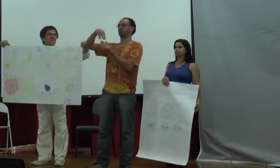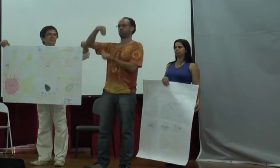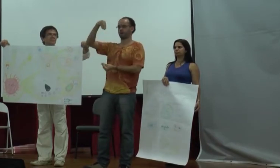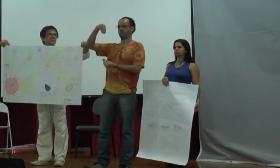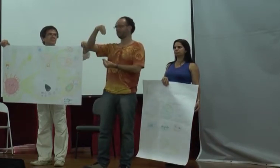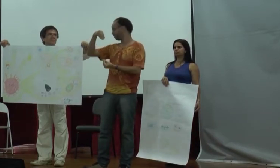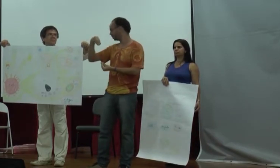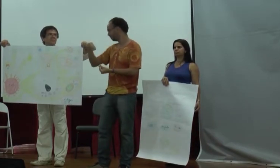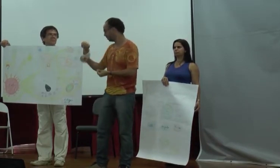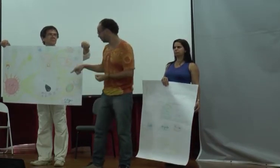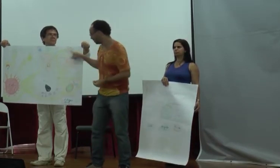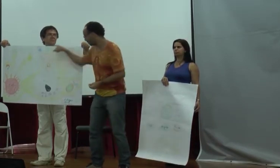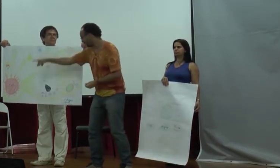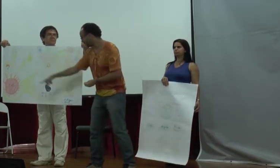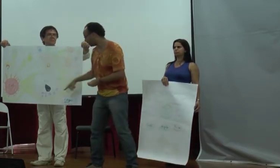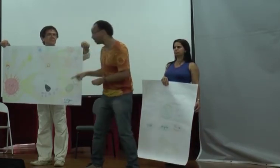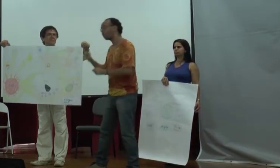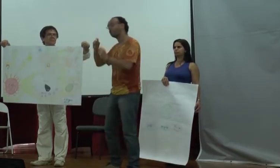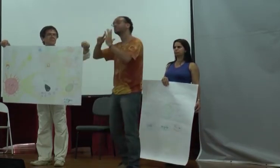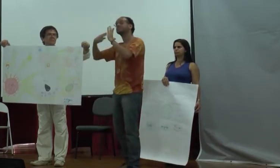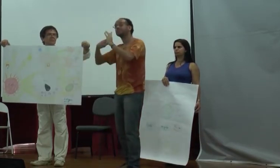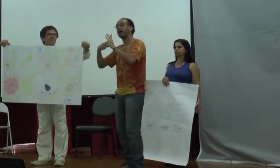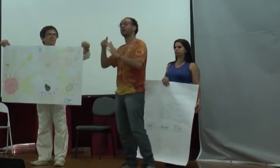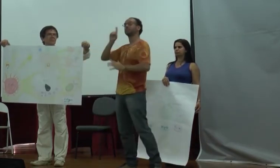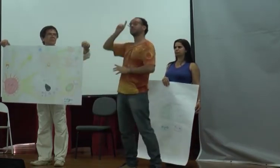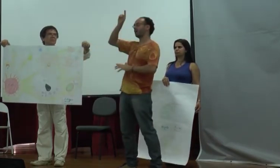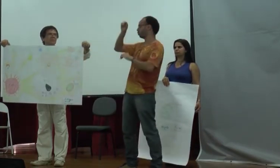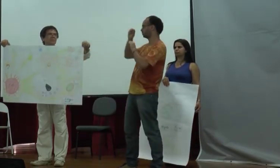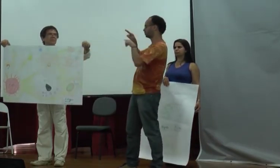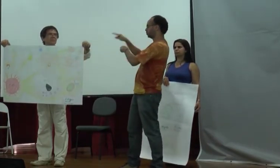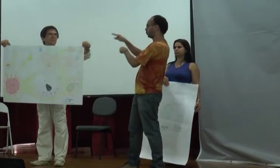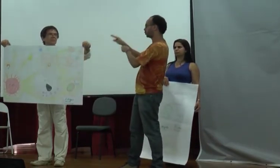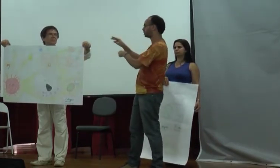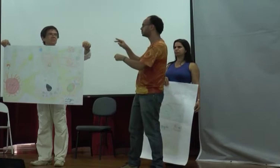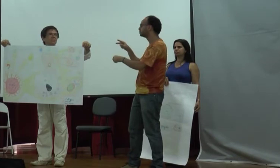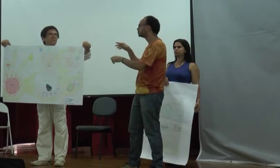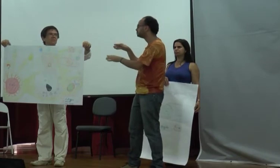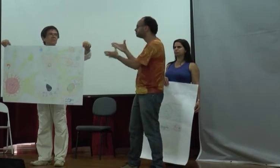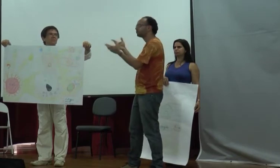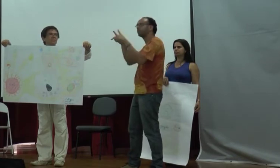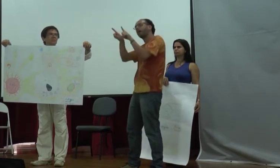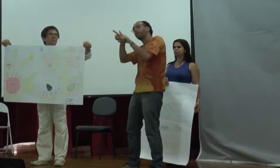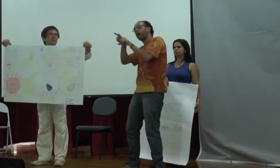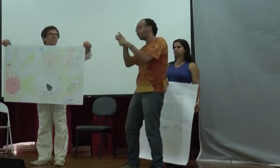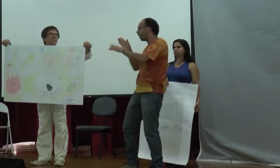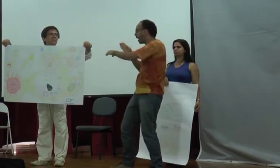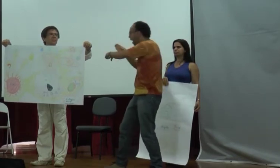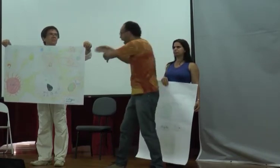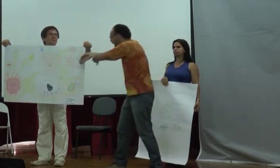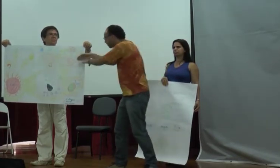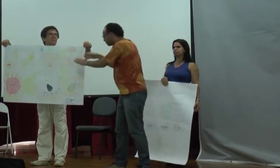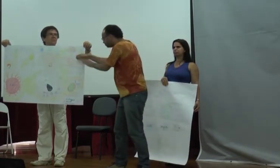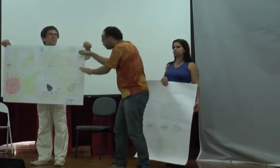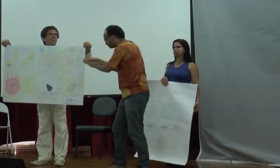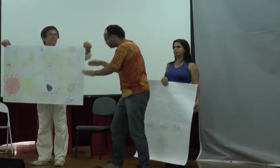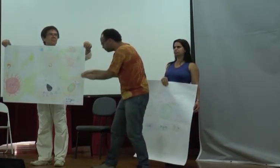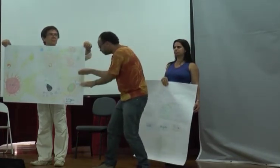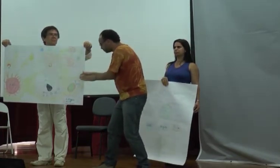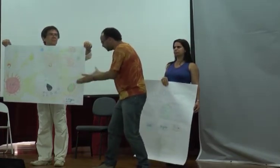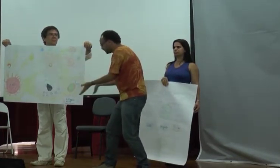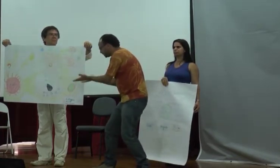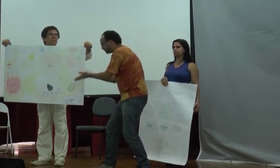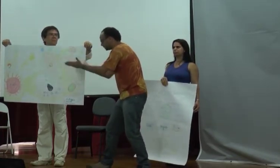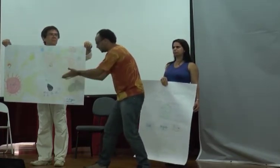a nossa evolução espiritual. Então, o desenho mostra que Deus tem esse controle de tudo,